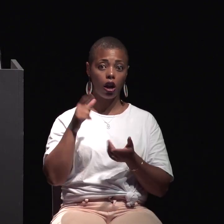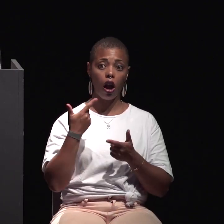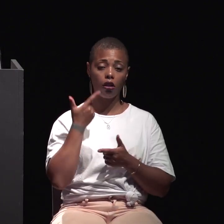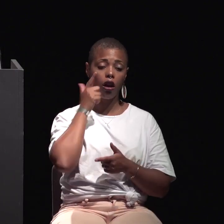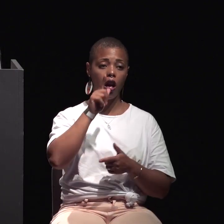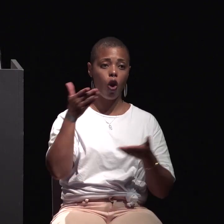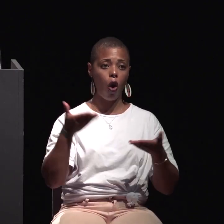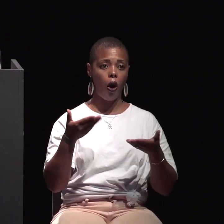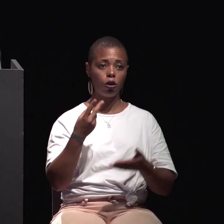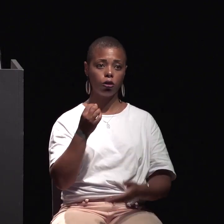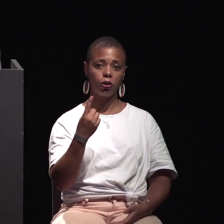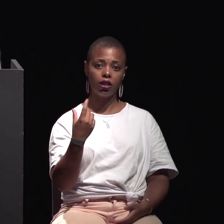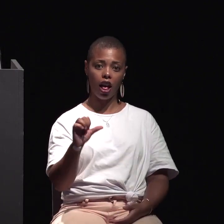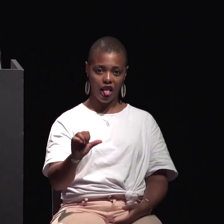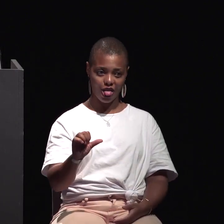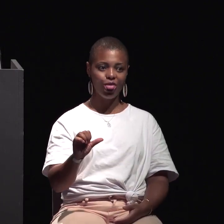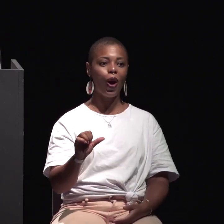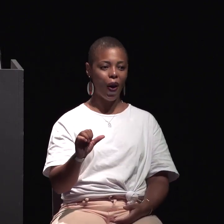2019.